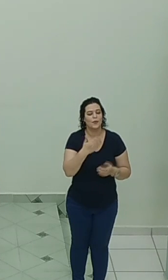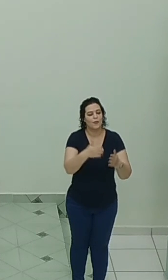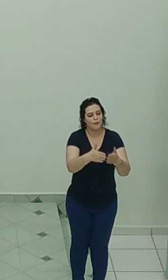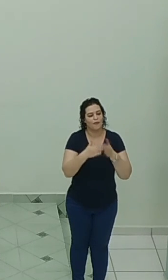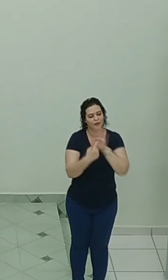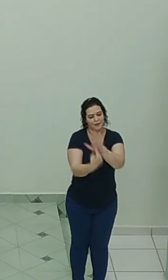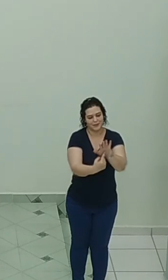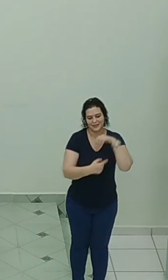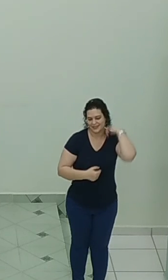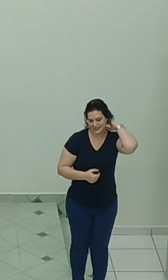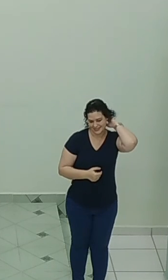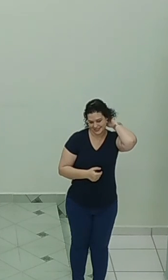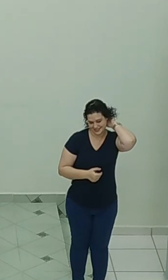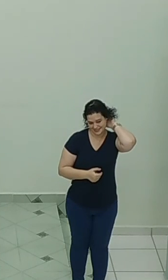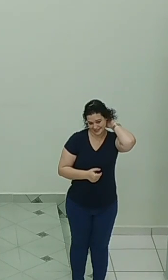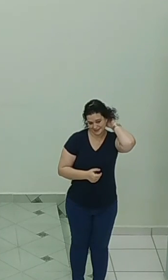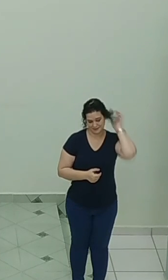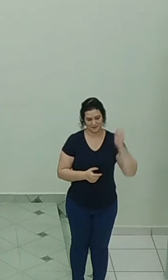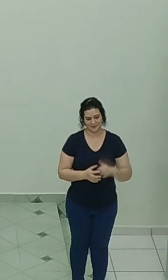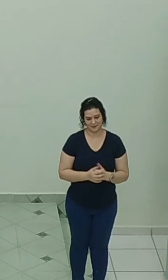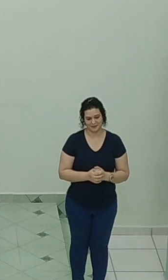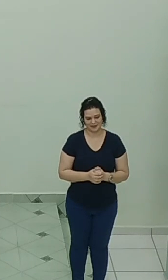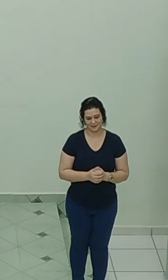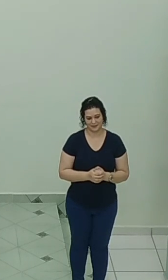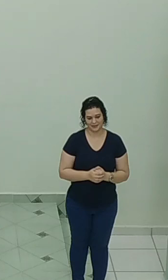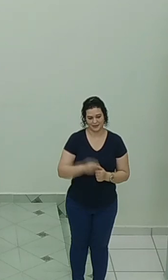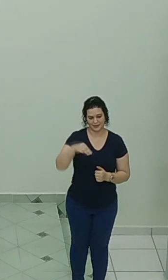Ou você pode apresentar as três.